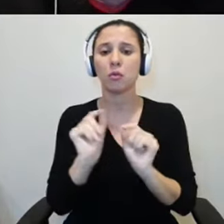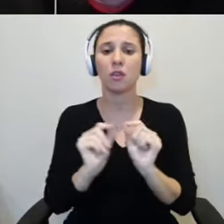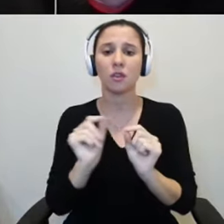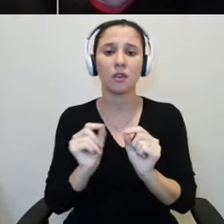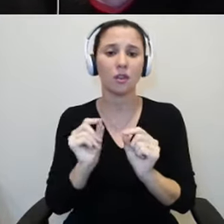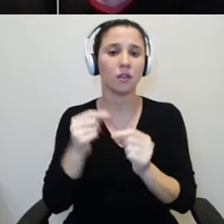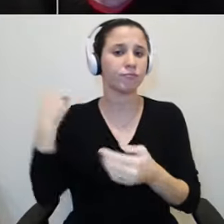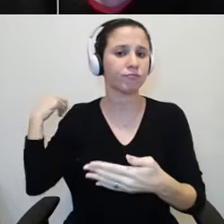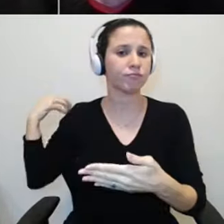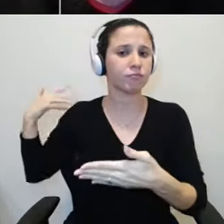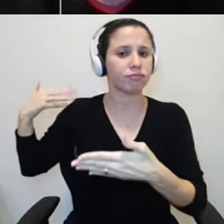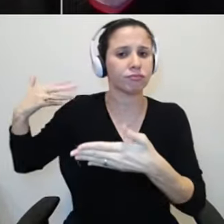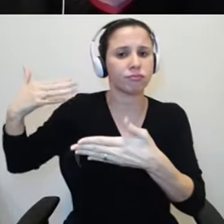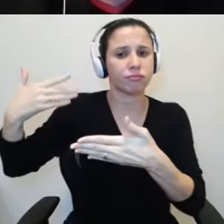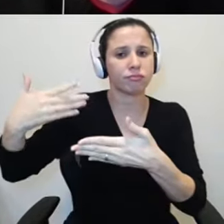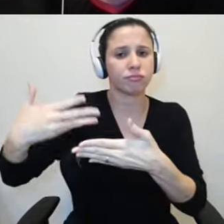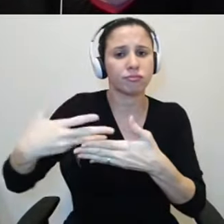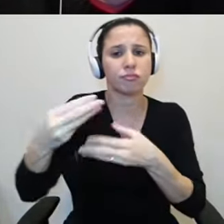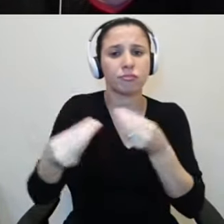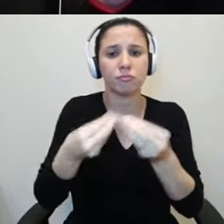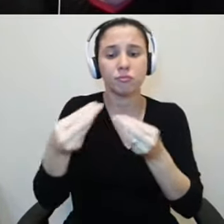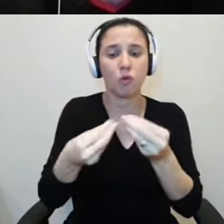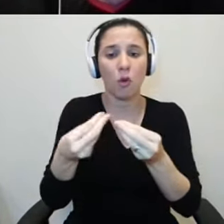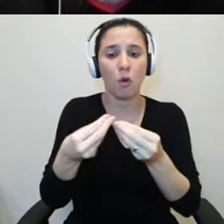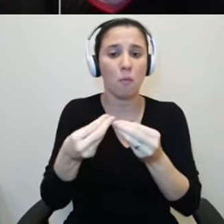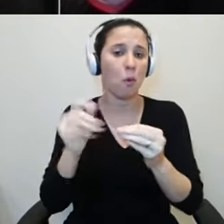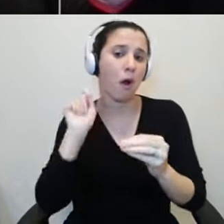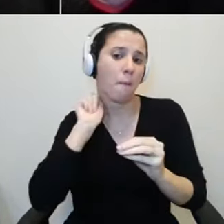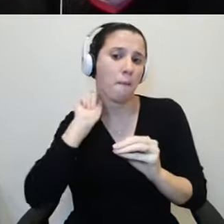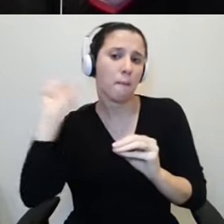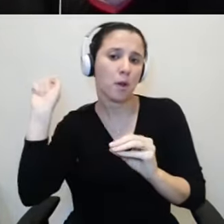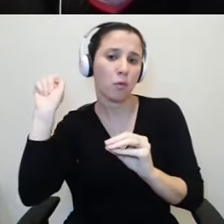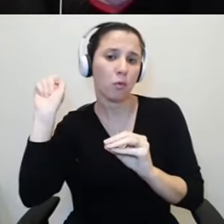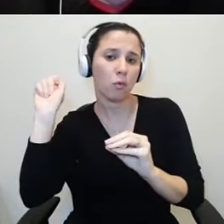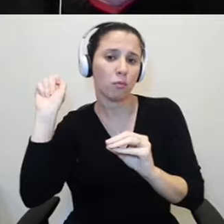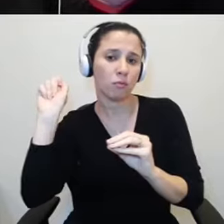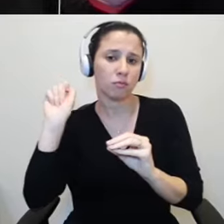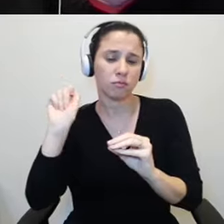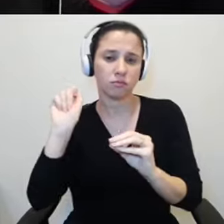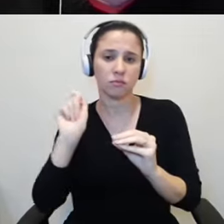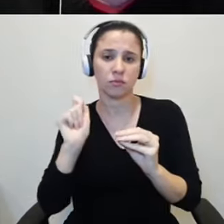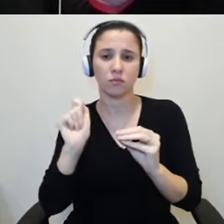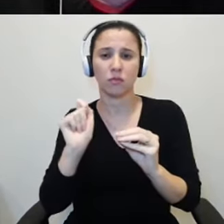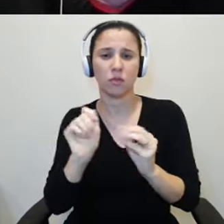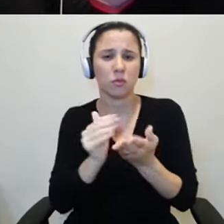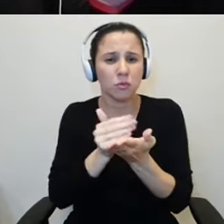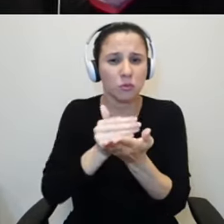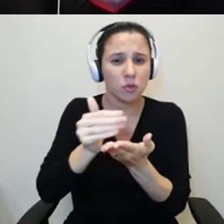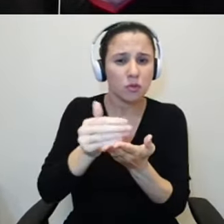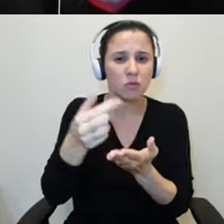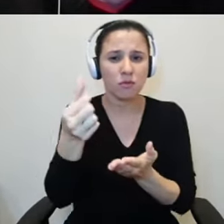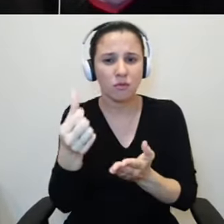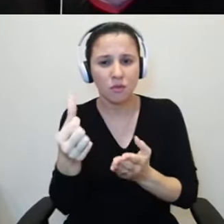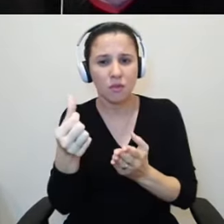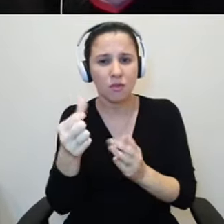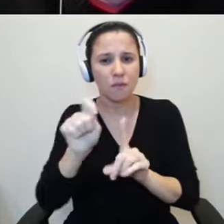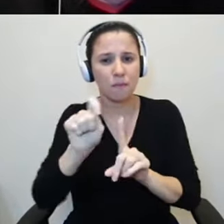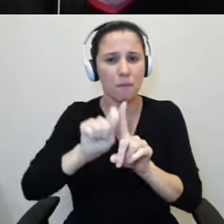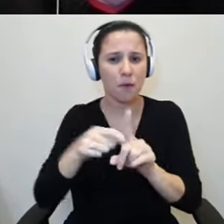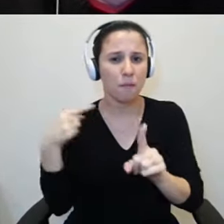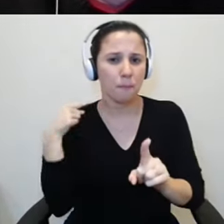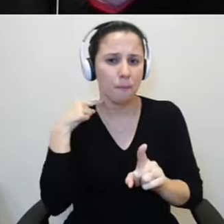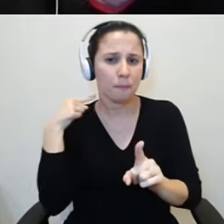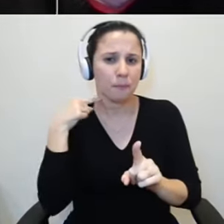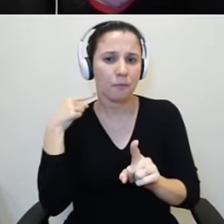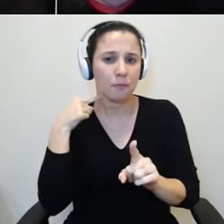para cá. Então, do final de abril para cá, no início de maio, ali no dia 6 de maio, a nossa